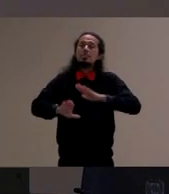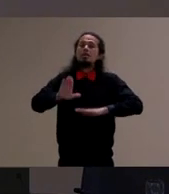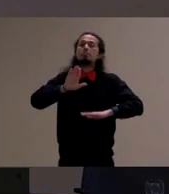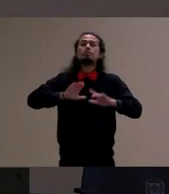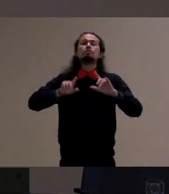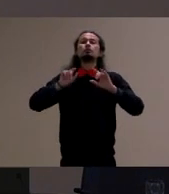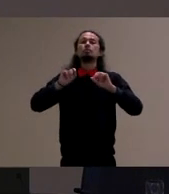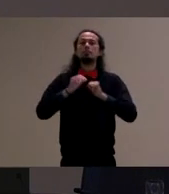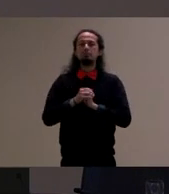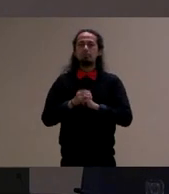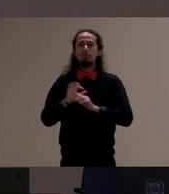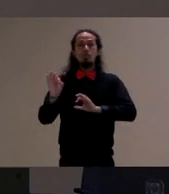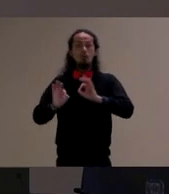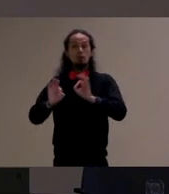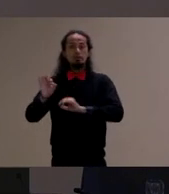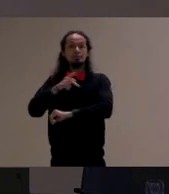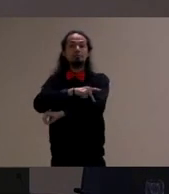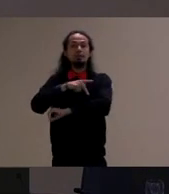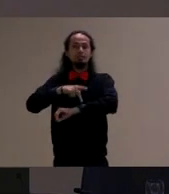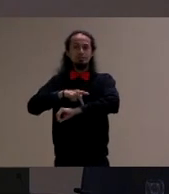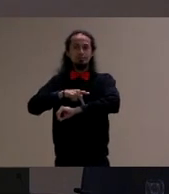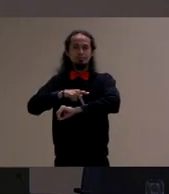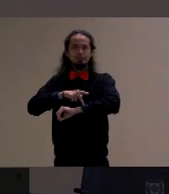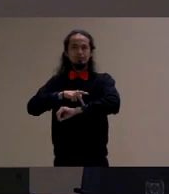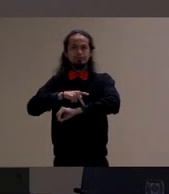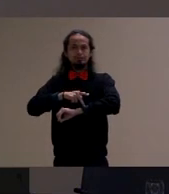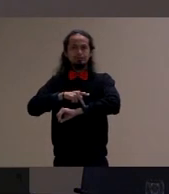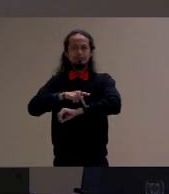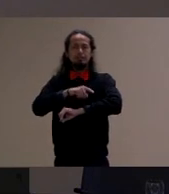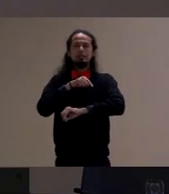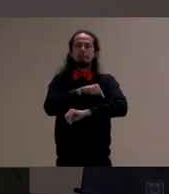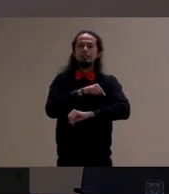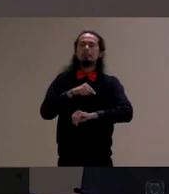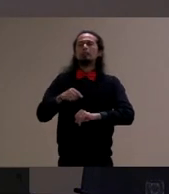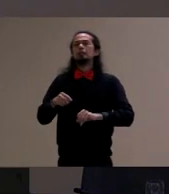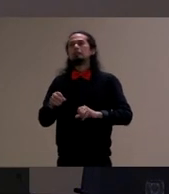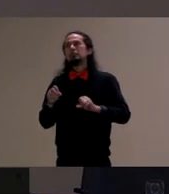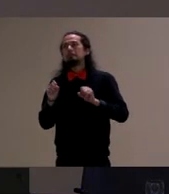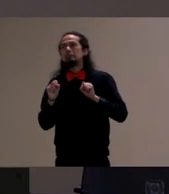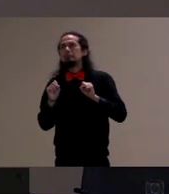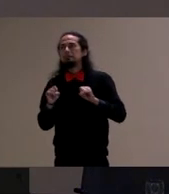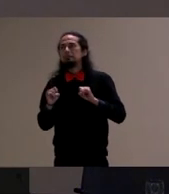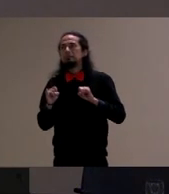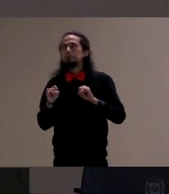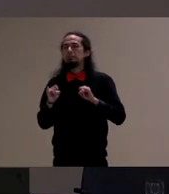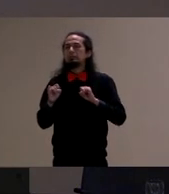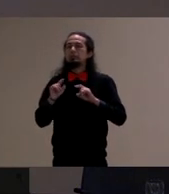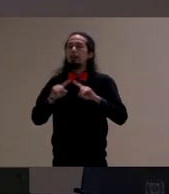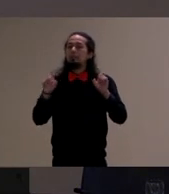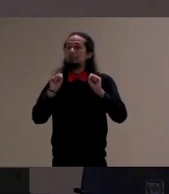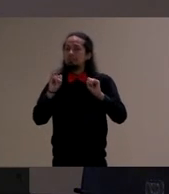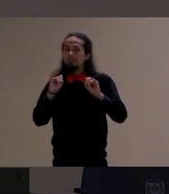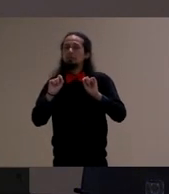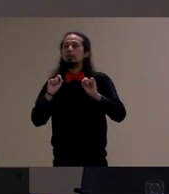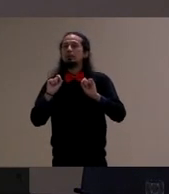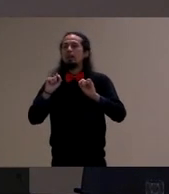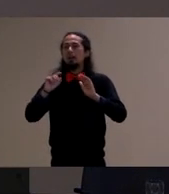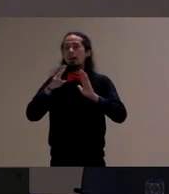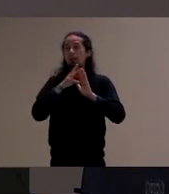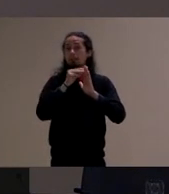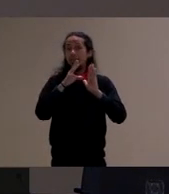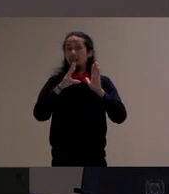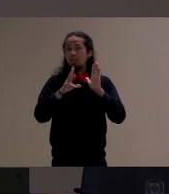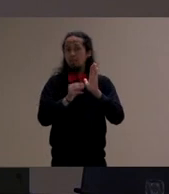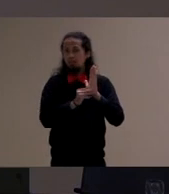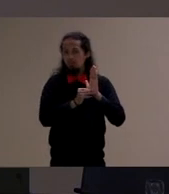pedagógica cuja dinâmica ou se preferirem metodologia se paute